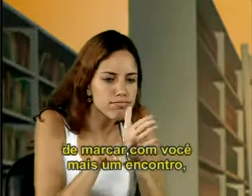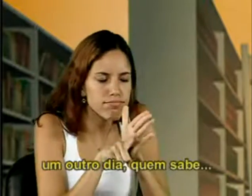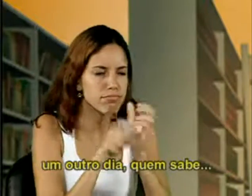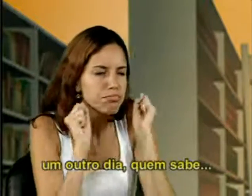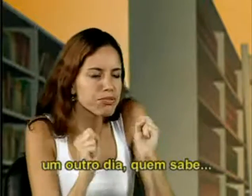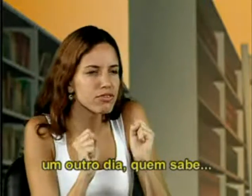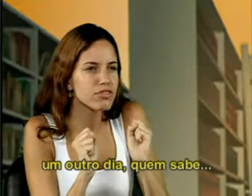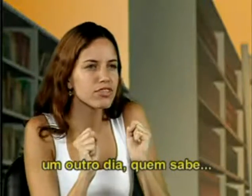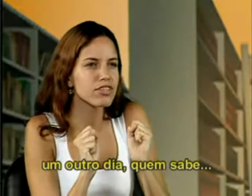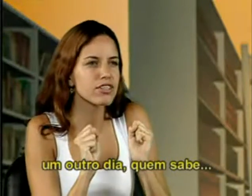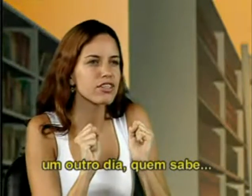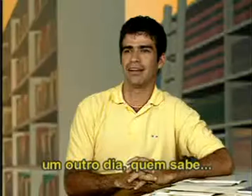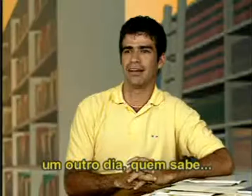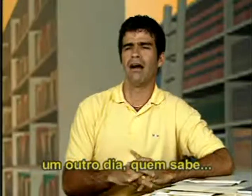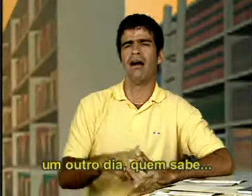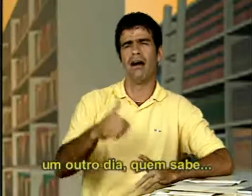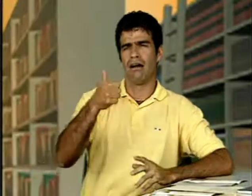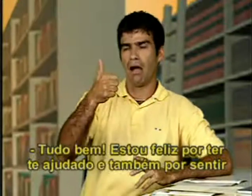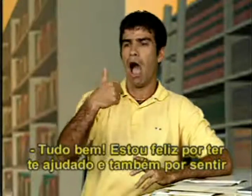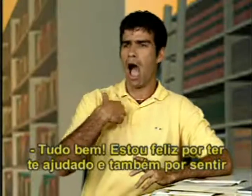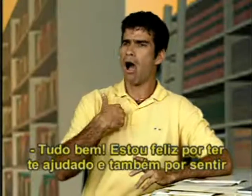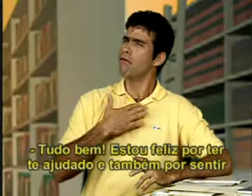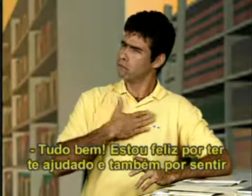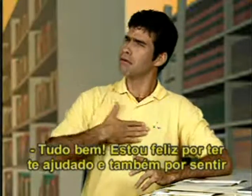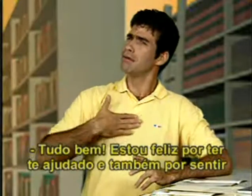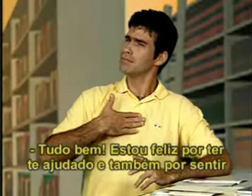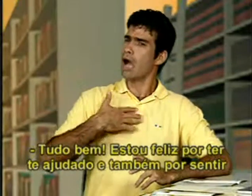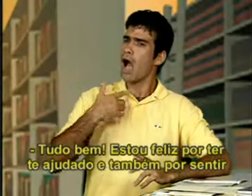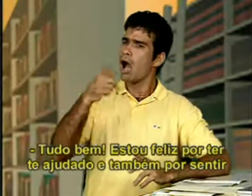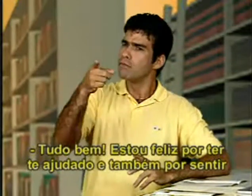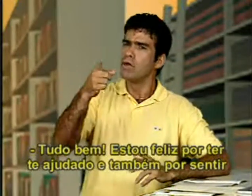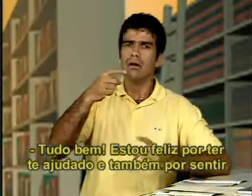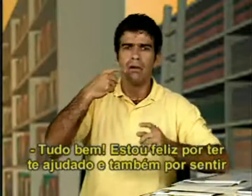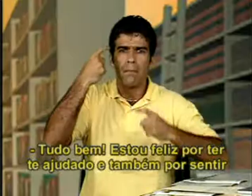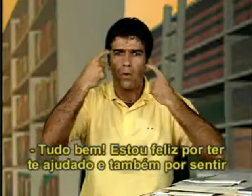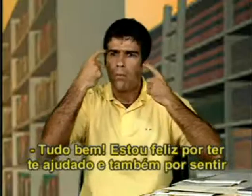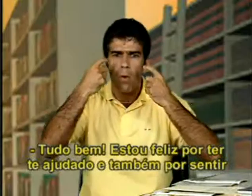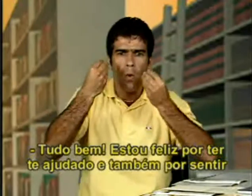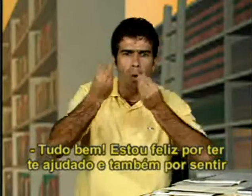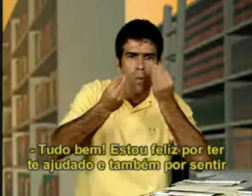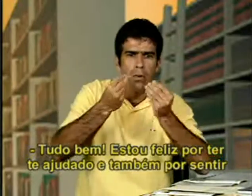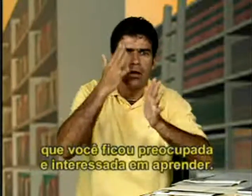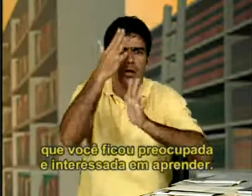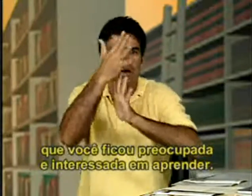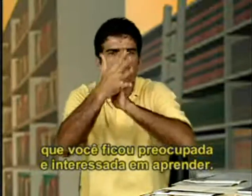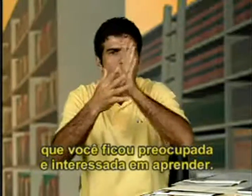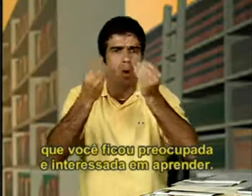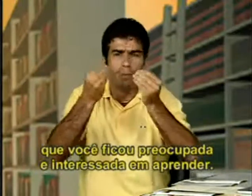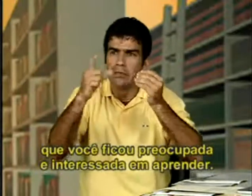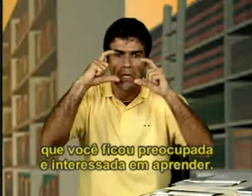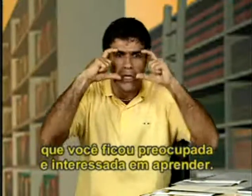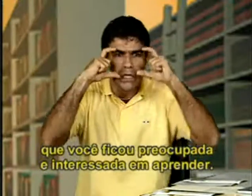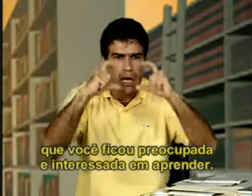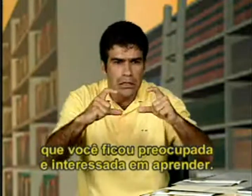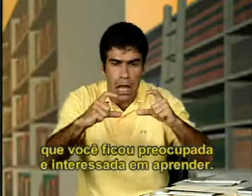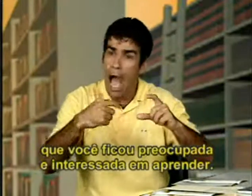encontro. Um outro dia, quem sabe. Tudo bem, estou feliz por ter te ajudado e também por sentir que você ficou preocupada